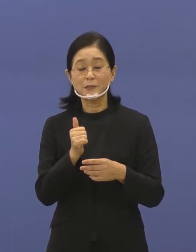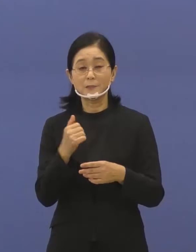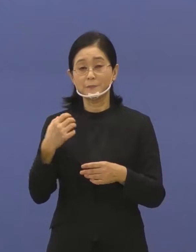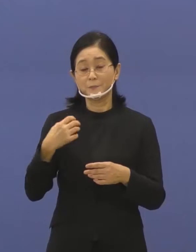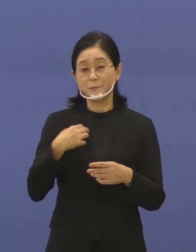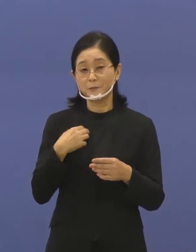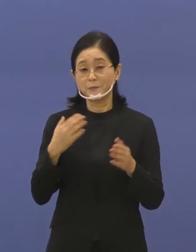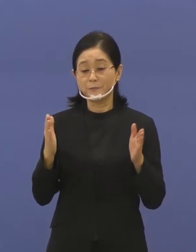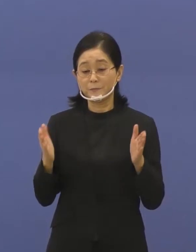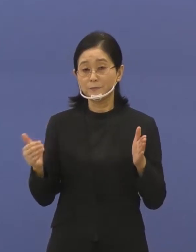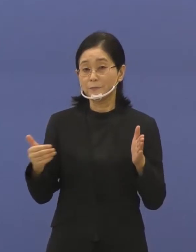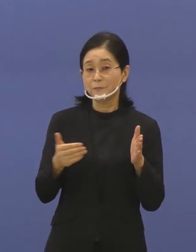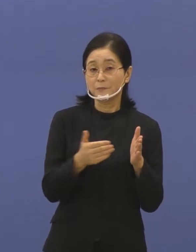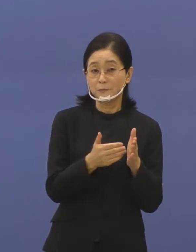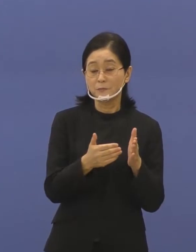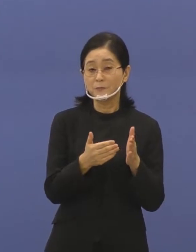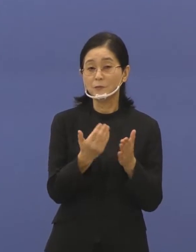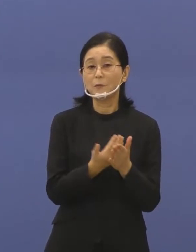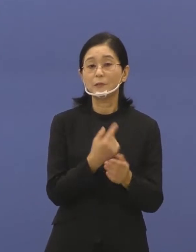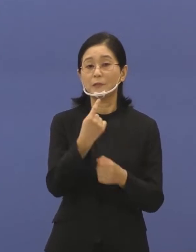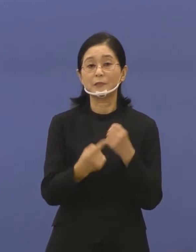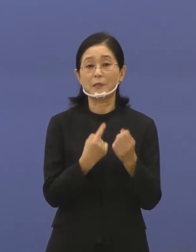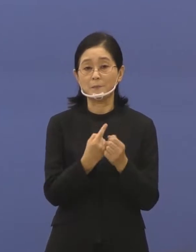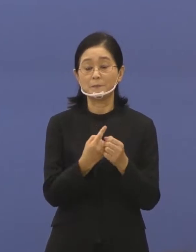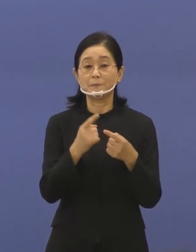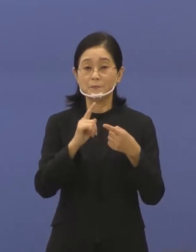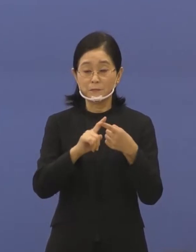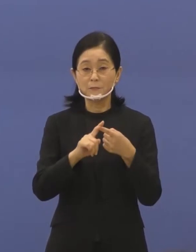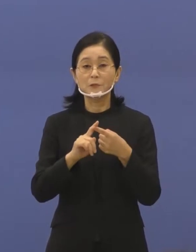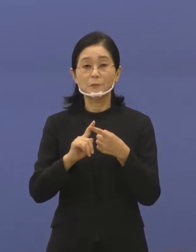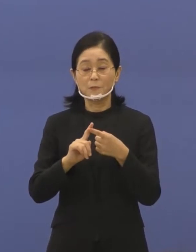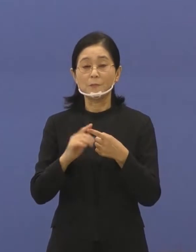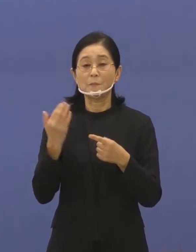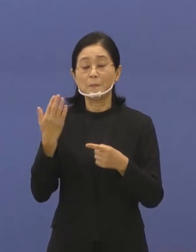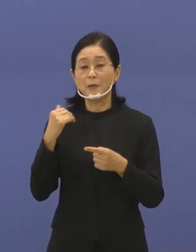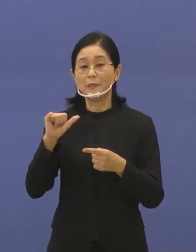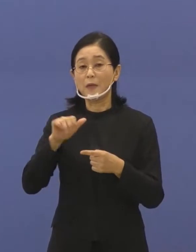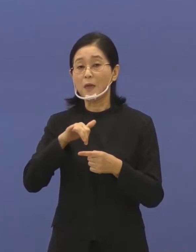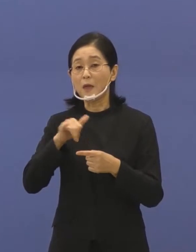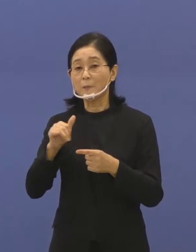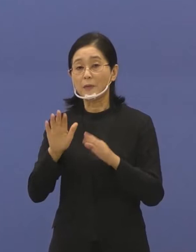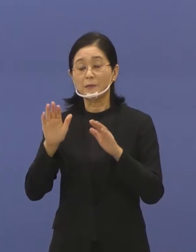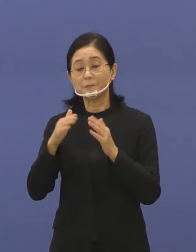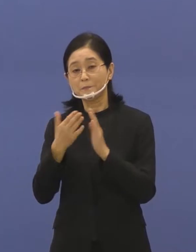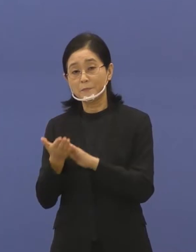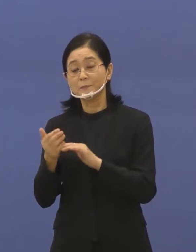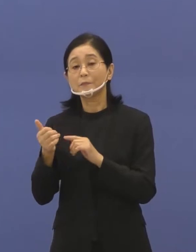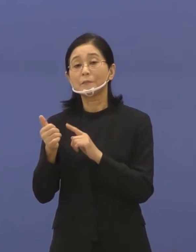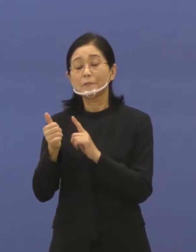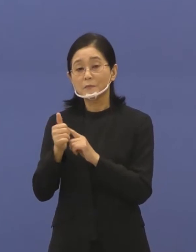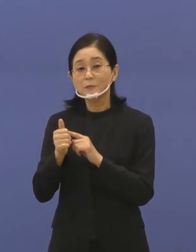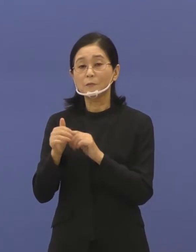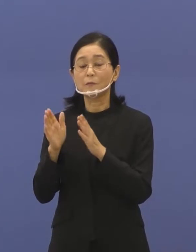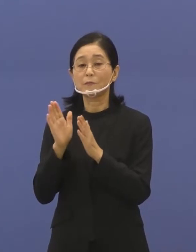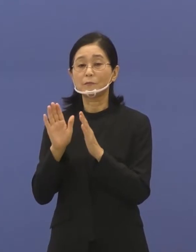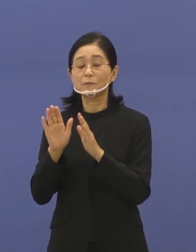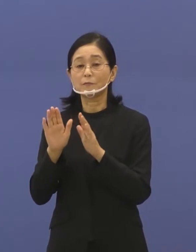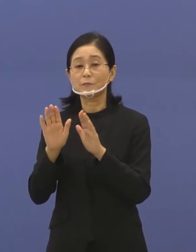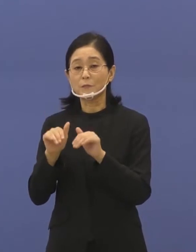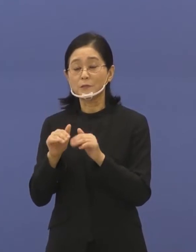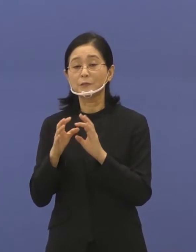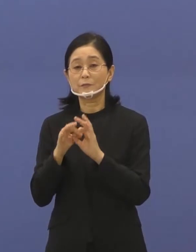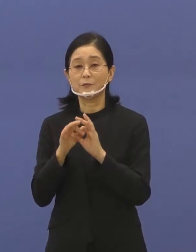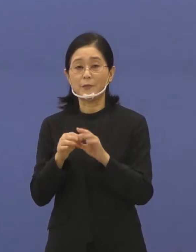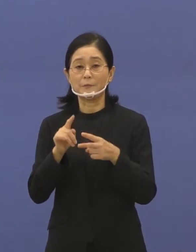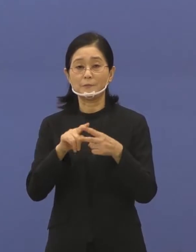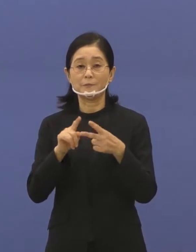お伺いできればと思います。まず明日でですね、知事の任期満了まで1年となります。今任期を振り返ってです